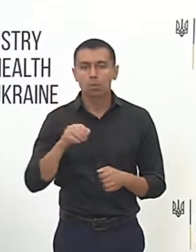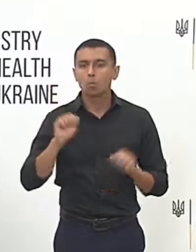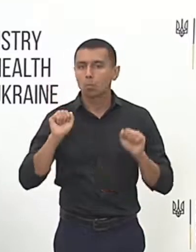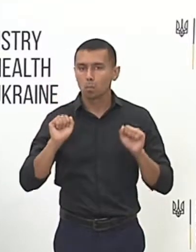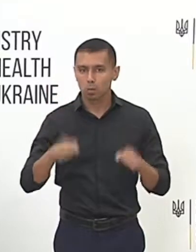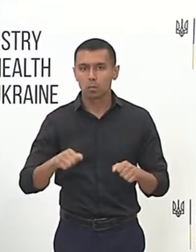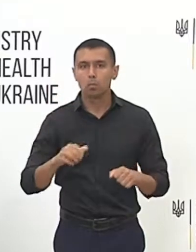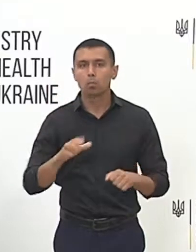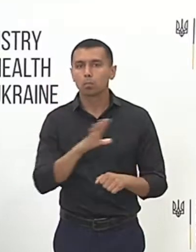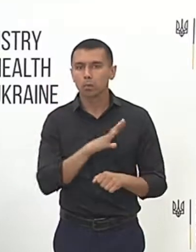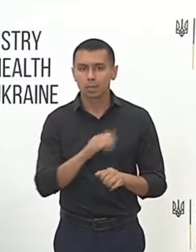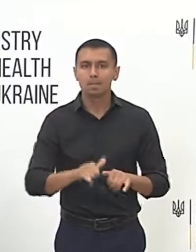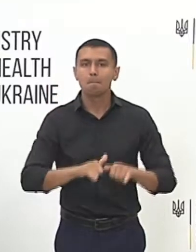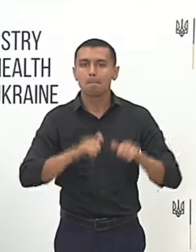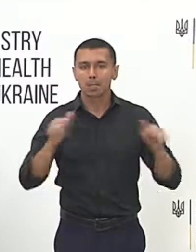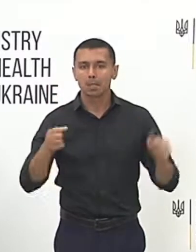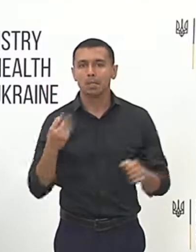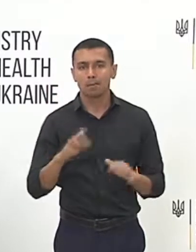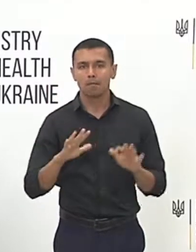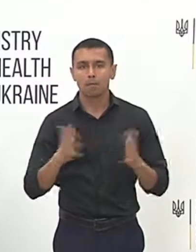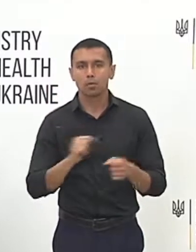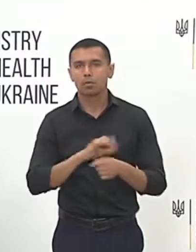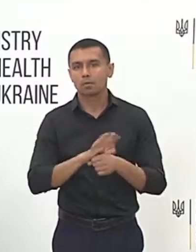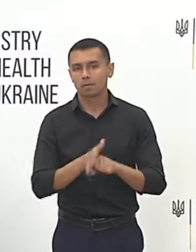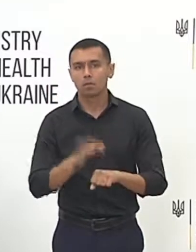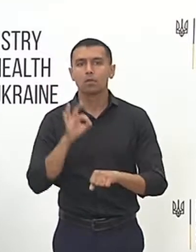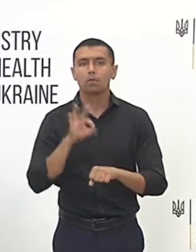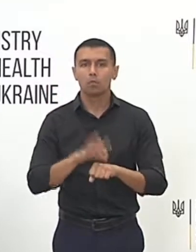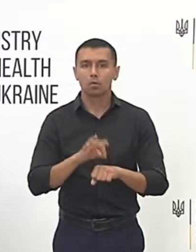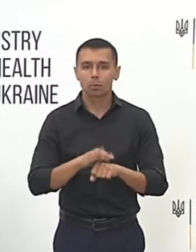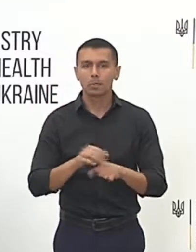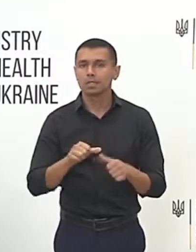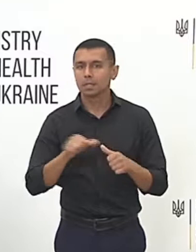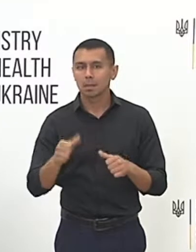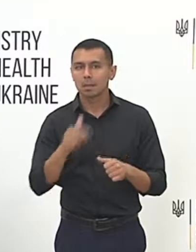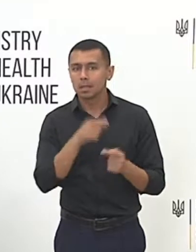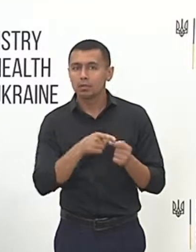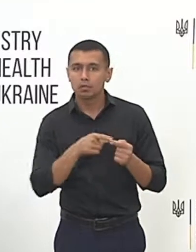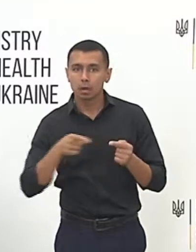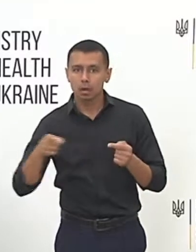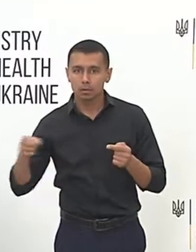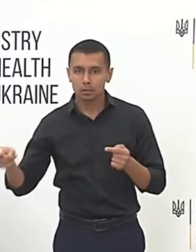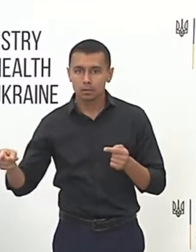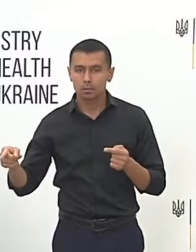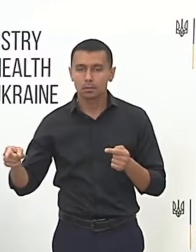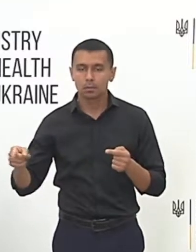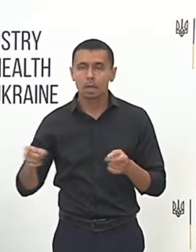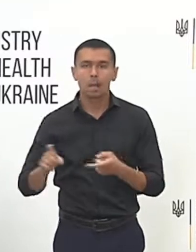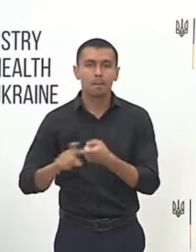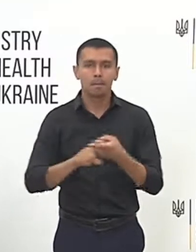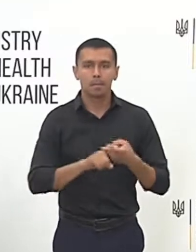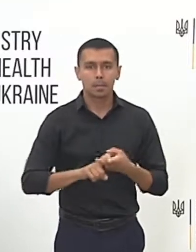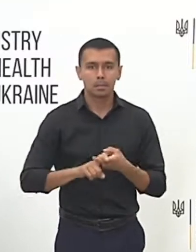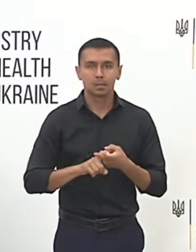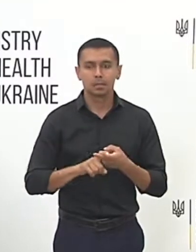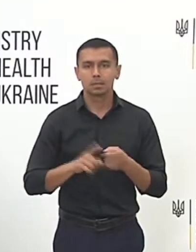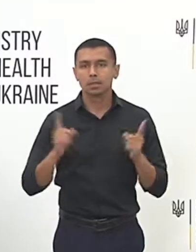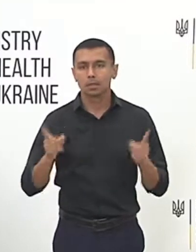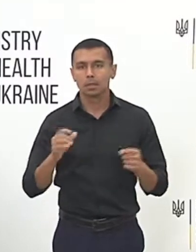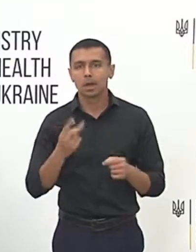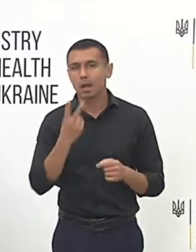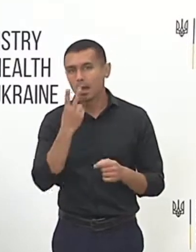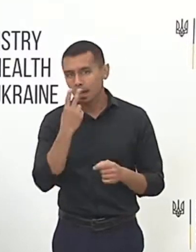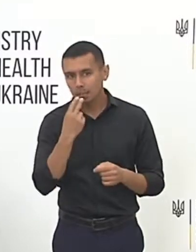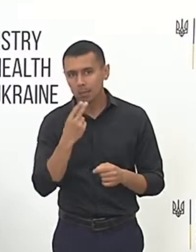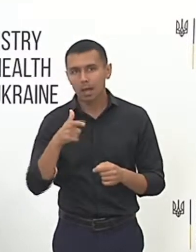може бути збільшення кількості випадків коронавірусної хвороби саме під час епідсезону на грипу і